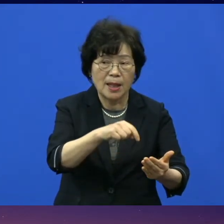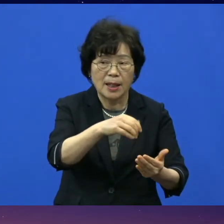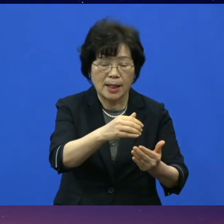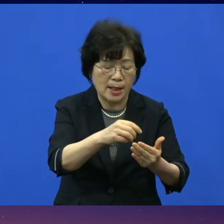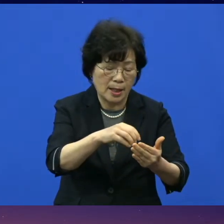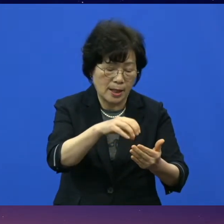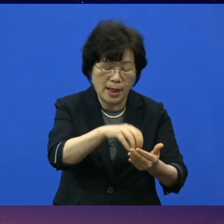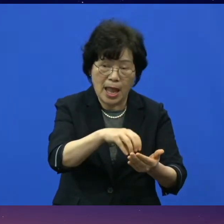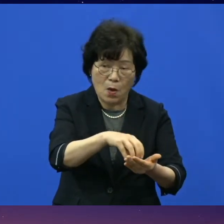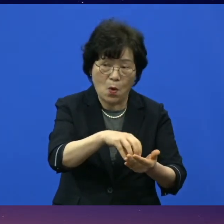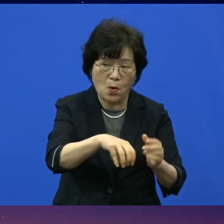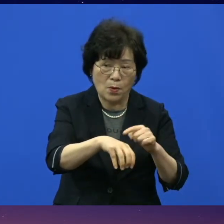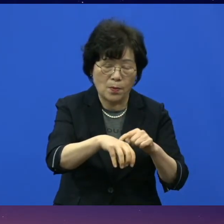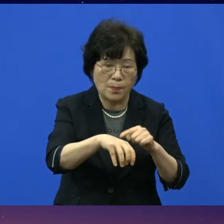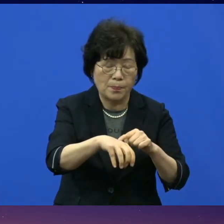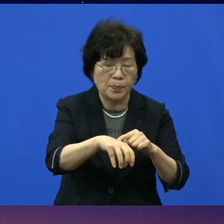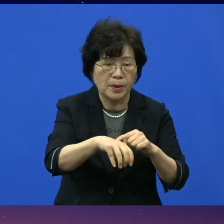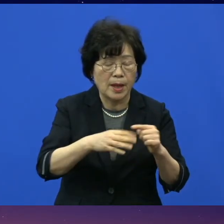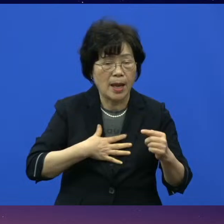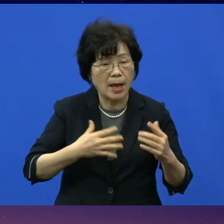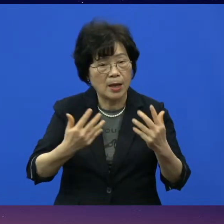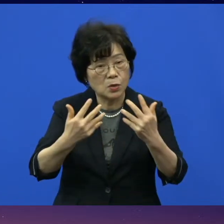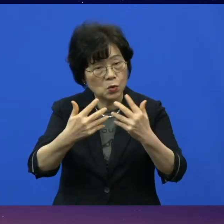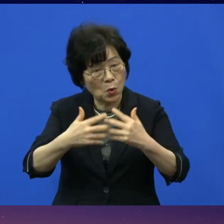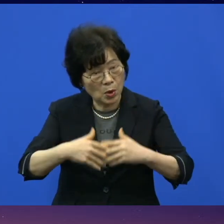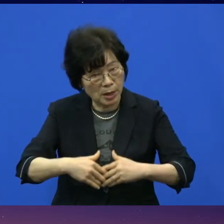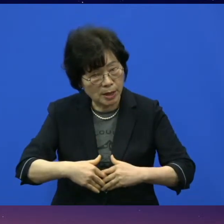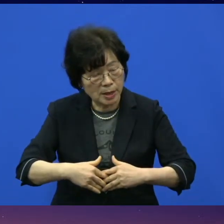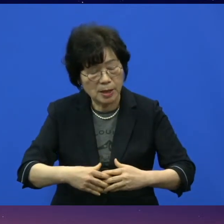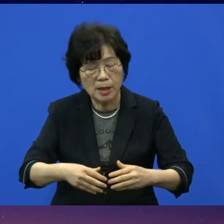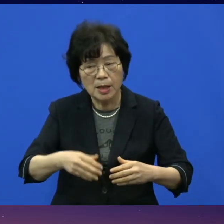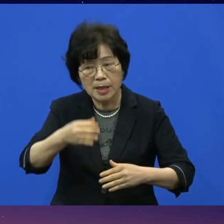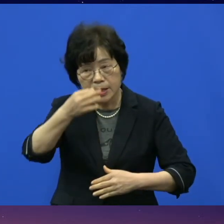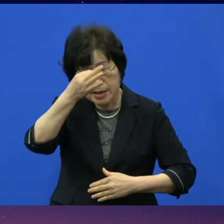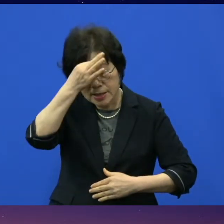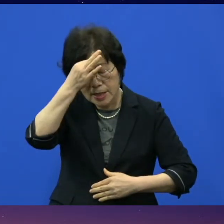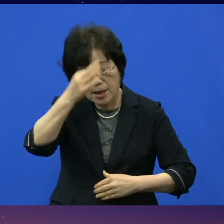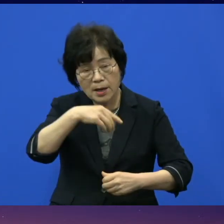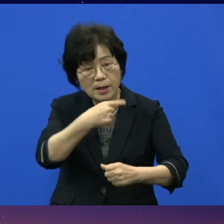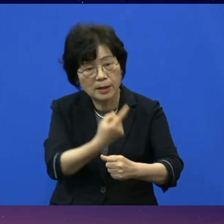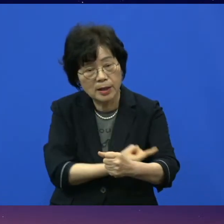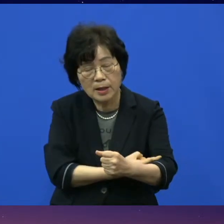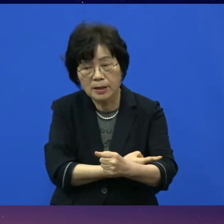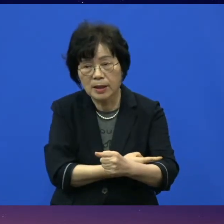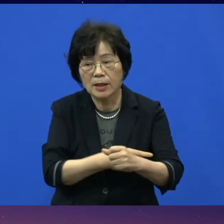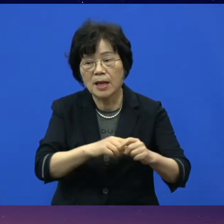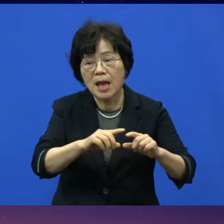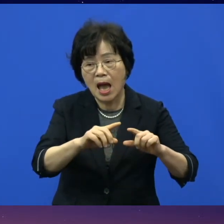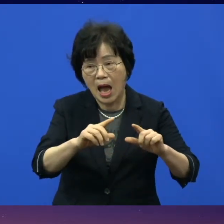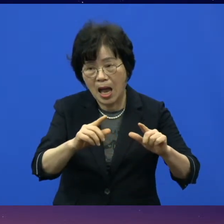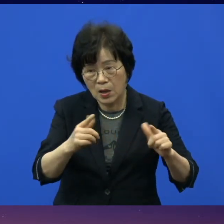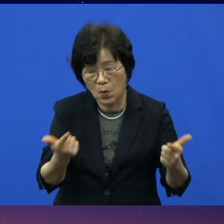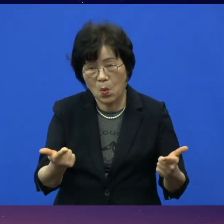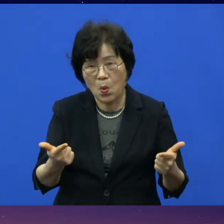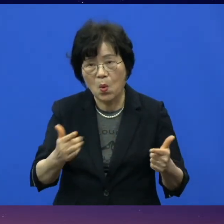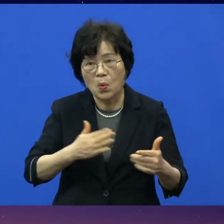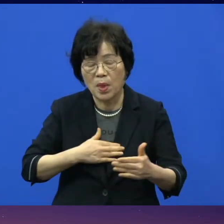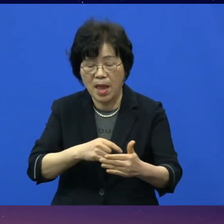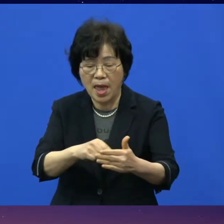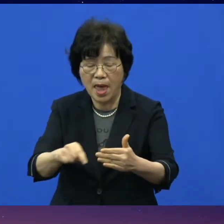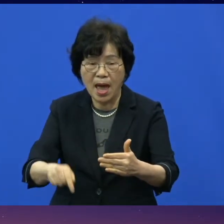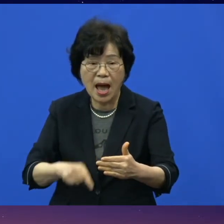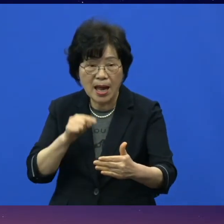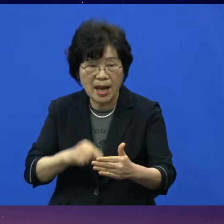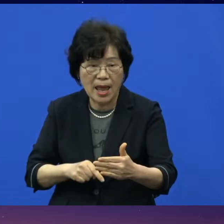내가 어떤 조건과 어떤 실력과 능력을 갖추고 있느냐의 싸움이 아니고, 내 안에 뭘